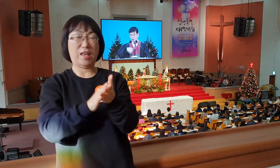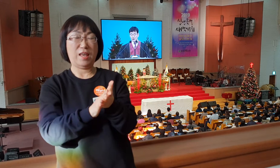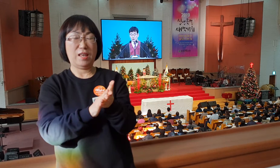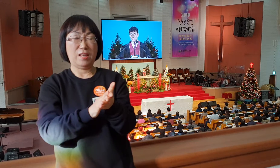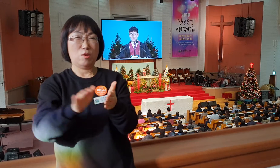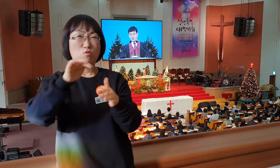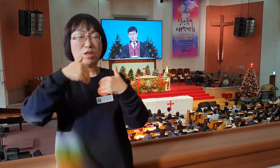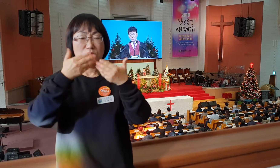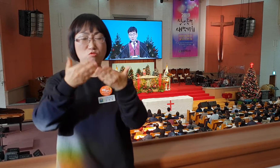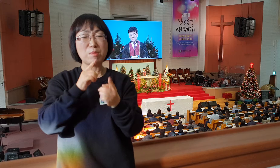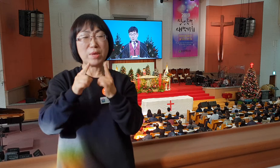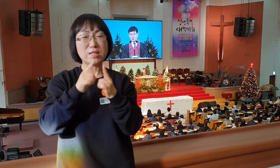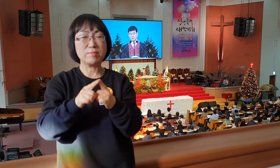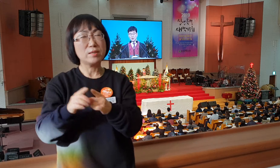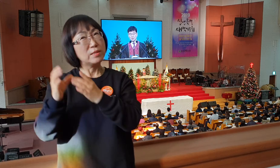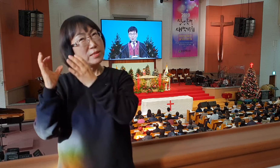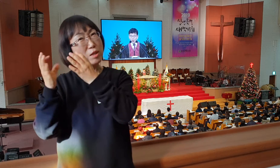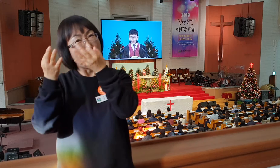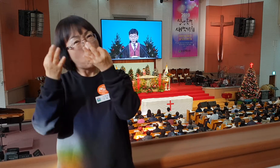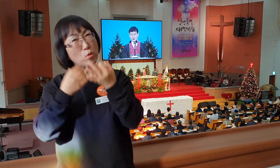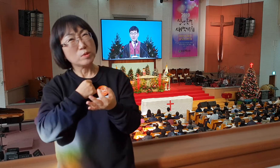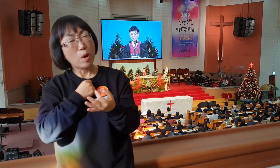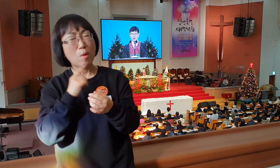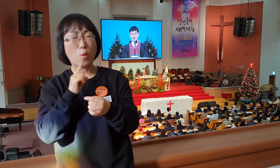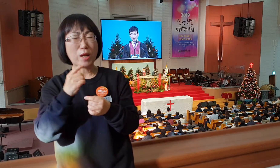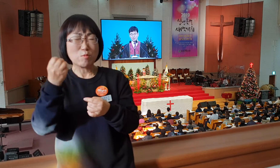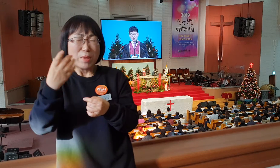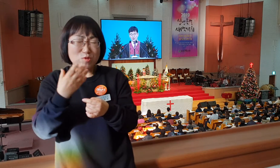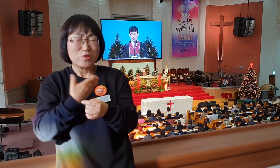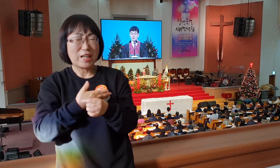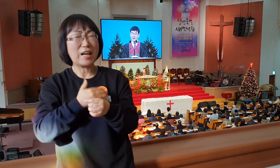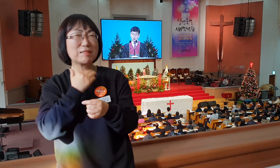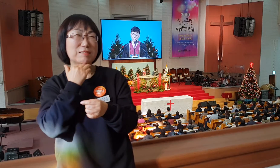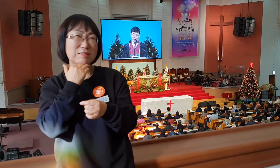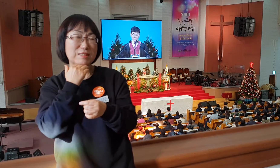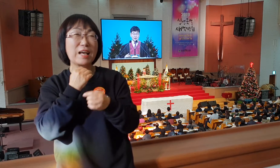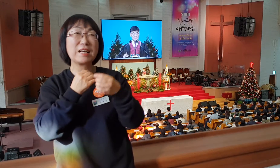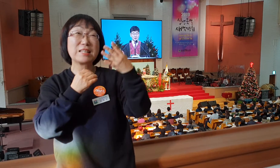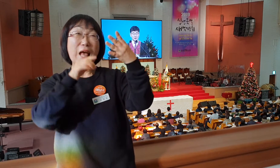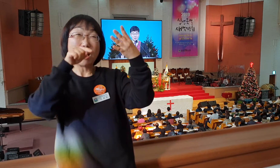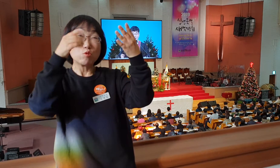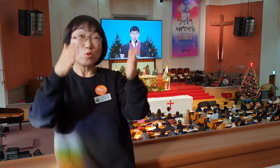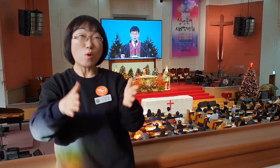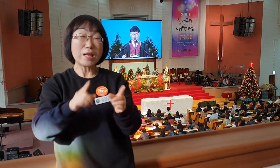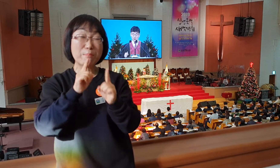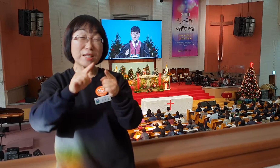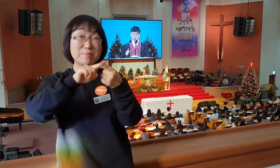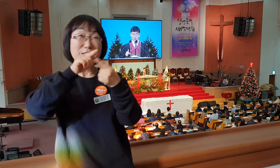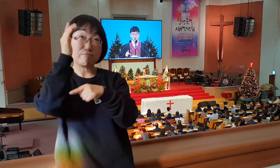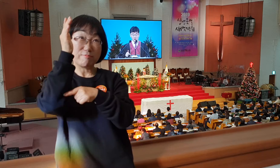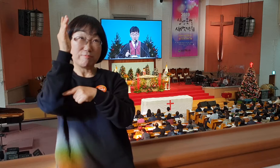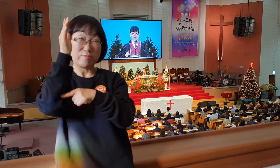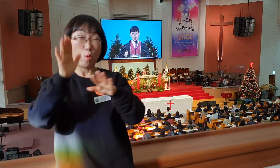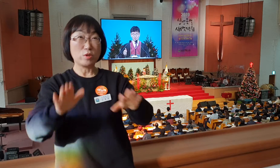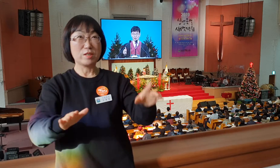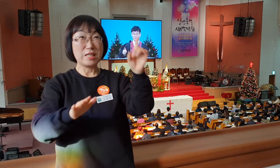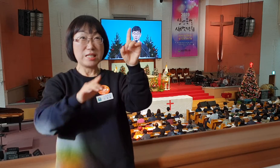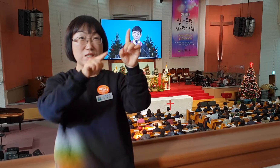우리에게 주시는 말씀을 좀 듣고 싶어요. 뭐라고 얘기하실까? 그래서 4주 동안 이 말씀을 읽을 겁니다. 오늘은 1절부터